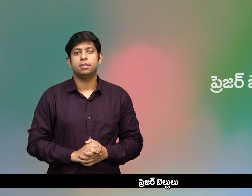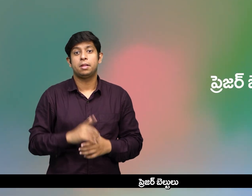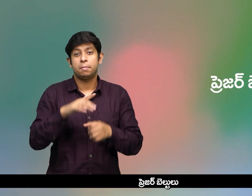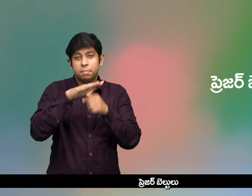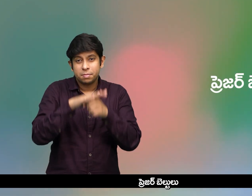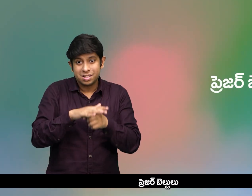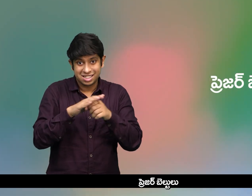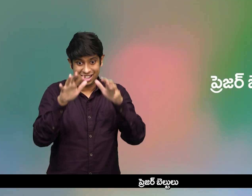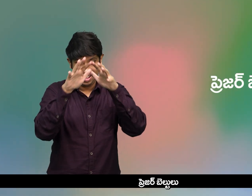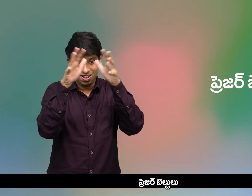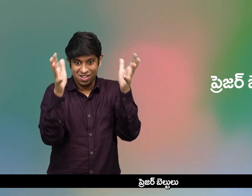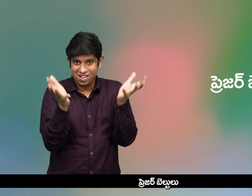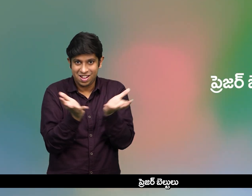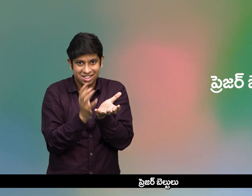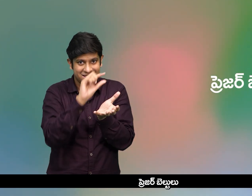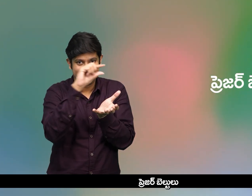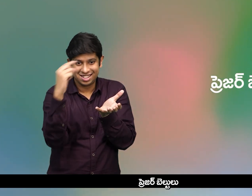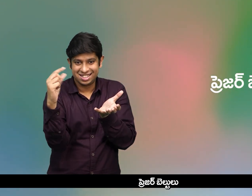ప్రెజర్ బెల్టులు